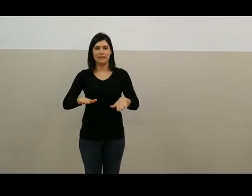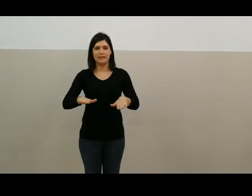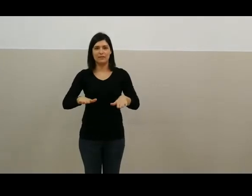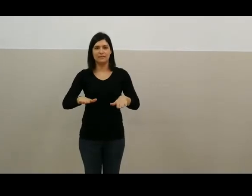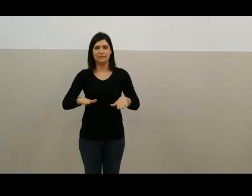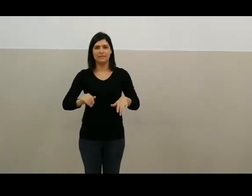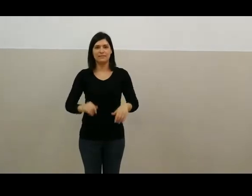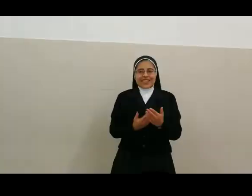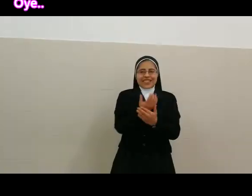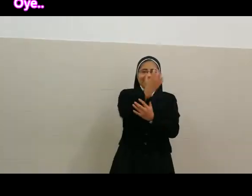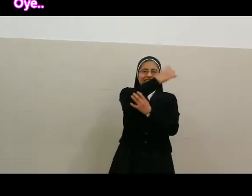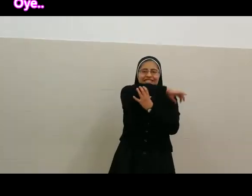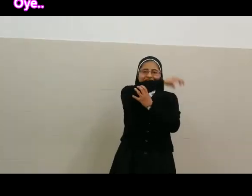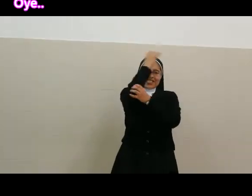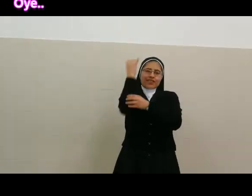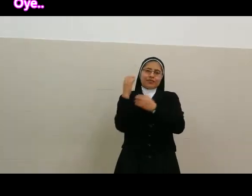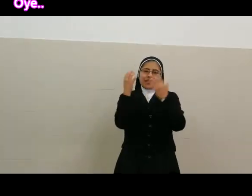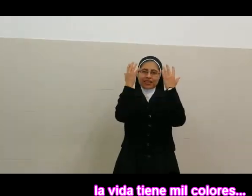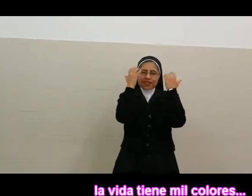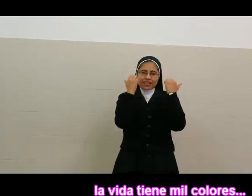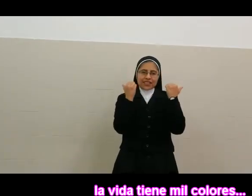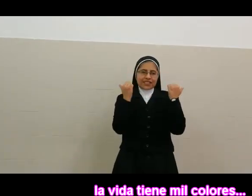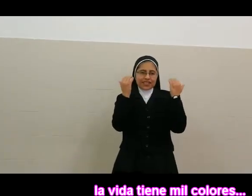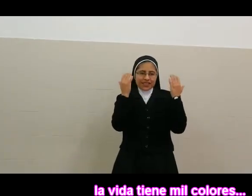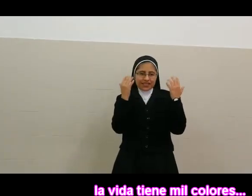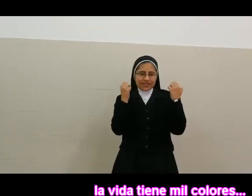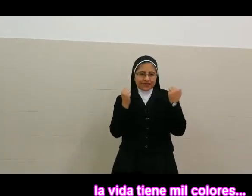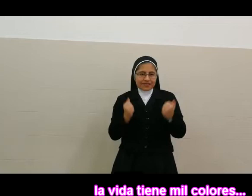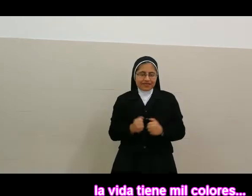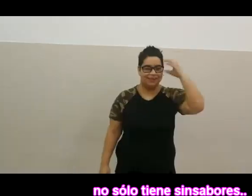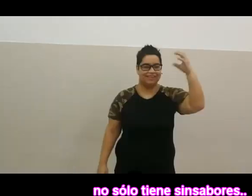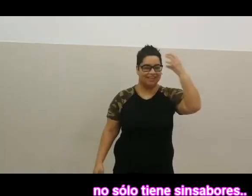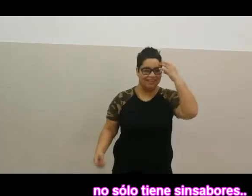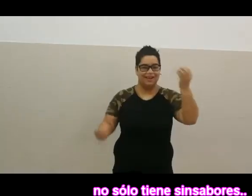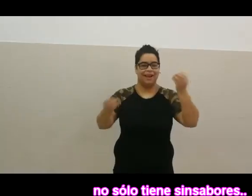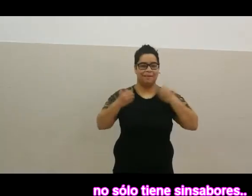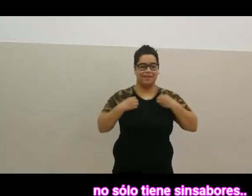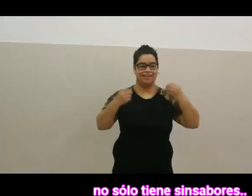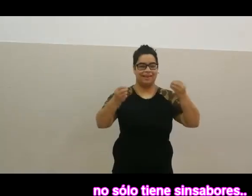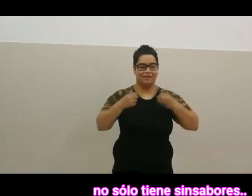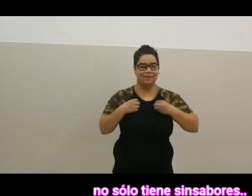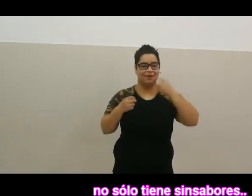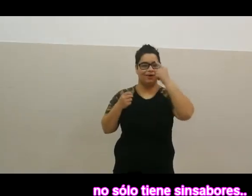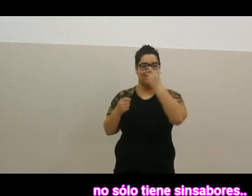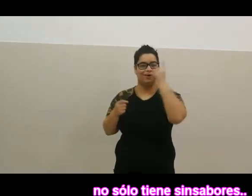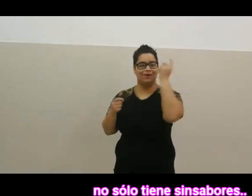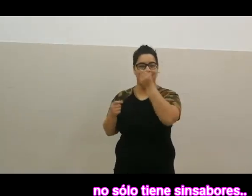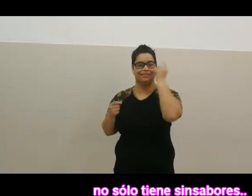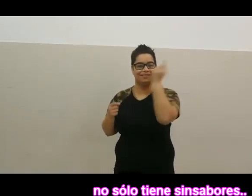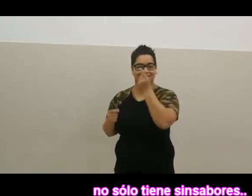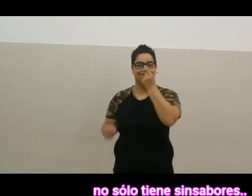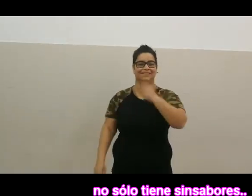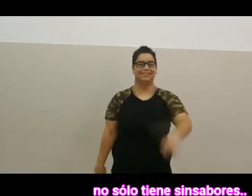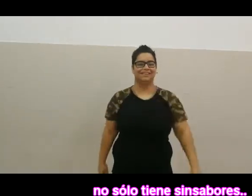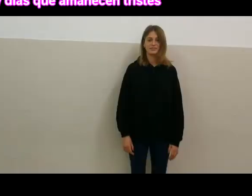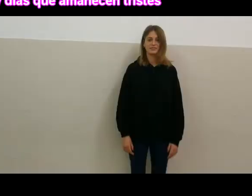pasito. Oye, la vida tiene mil colores, no solo tiene sinsabores. Hay